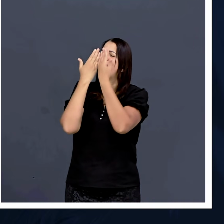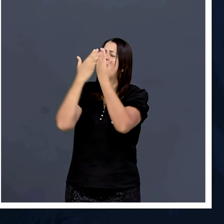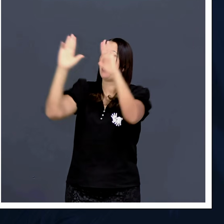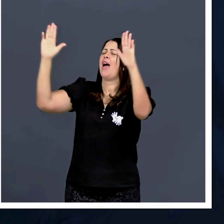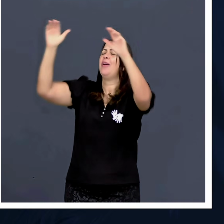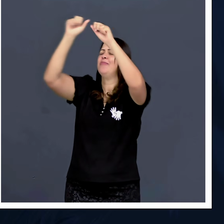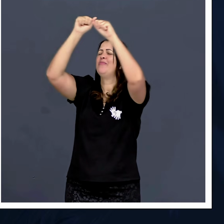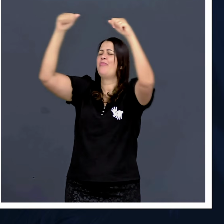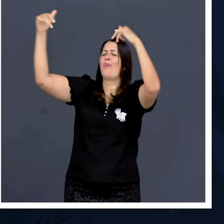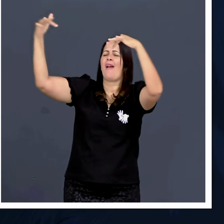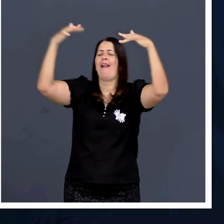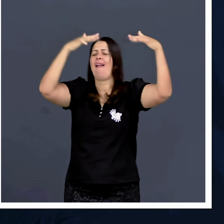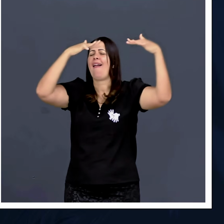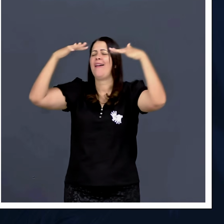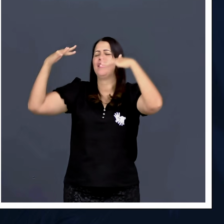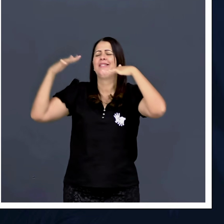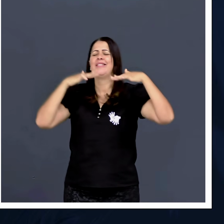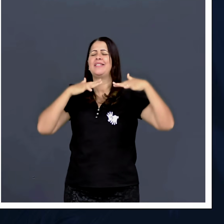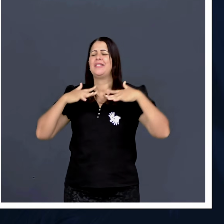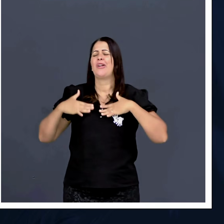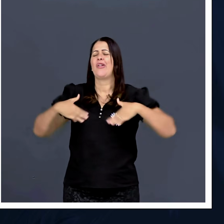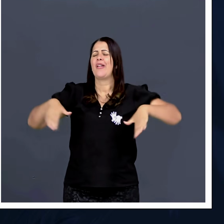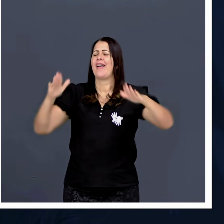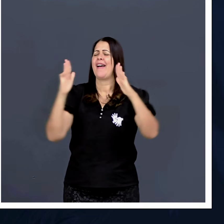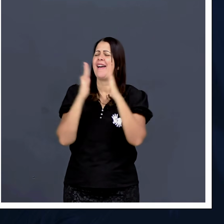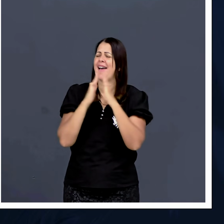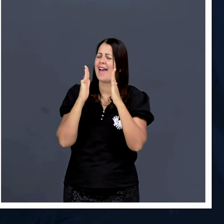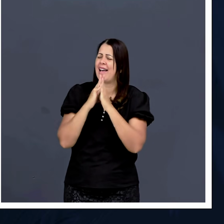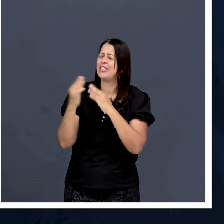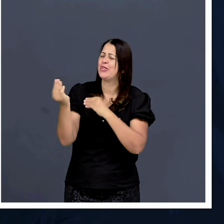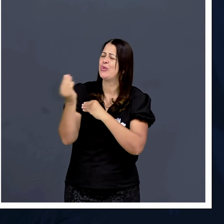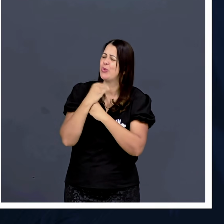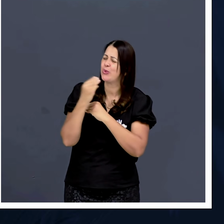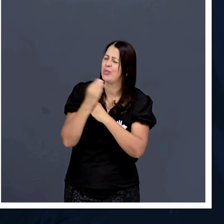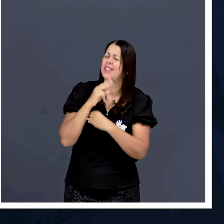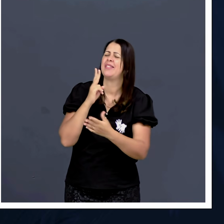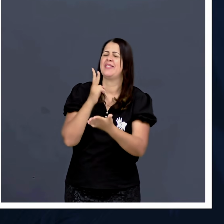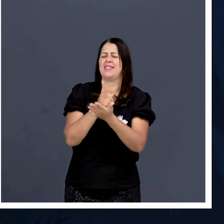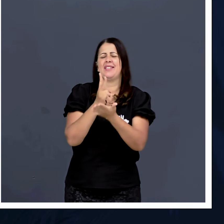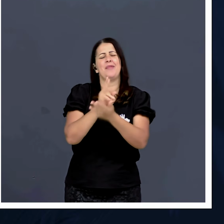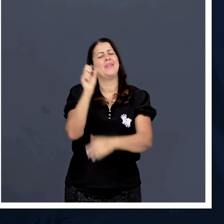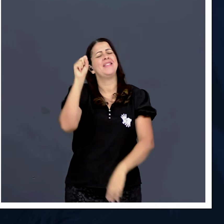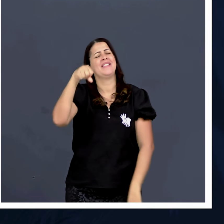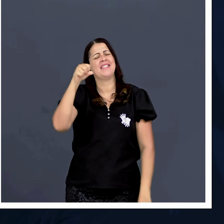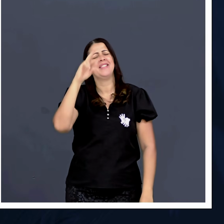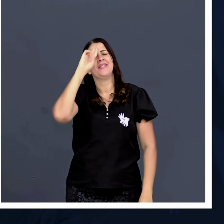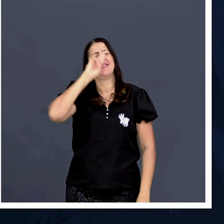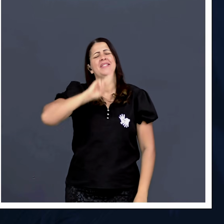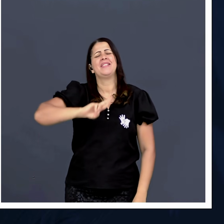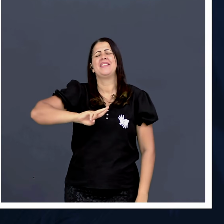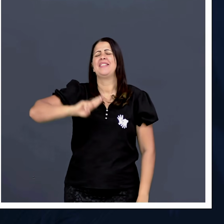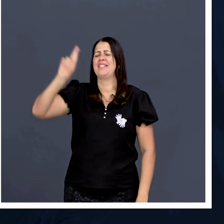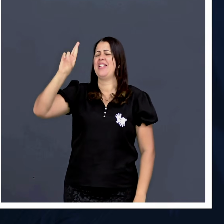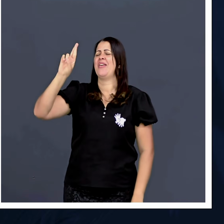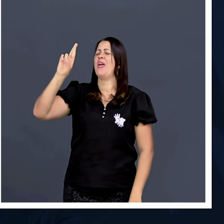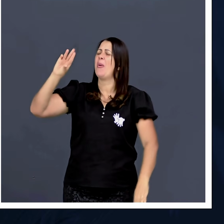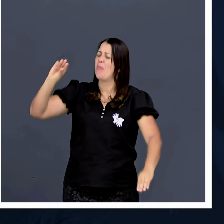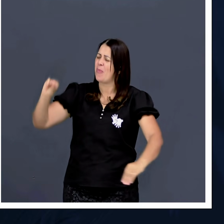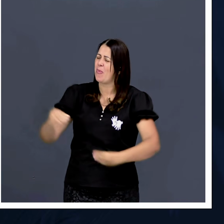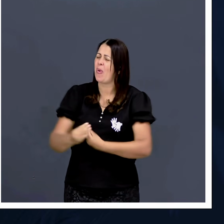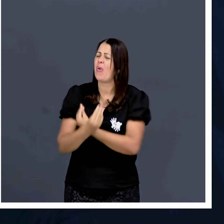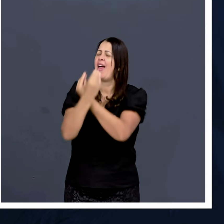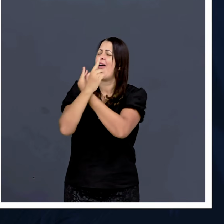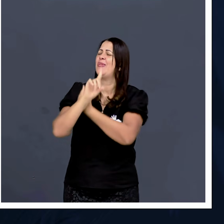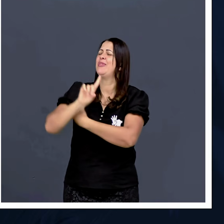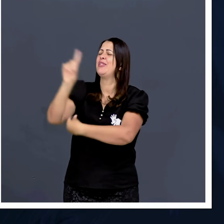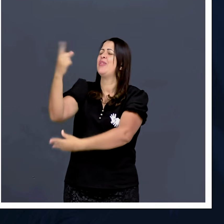céus, é o Senhor que derrama sobre a nossa casa uma provisão. Sim, o Senhor é o Jeová Jireh, o Deus que